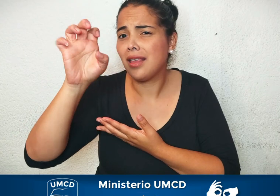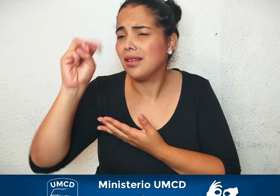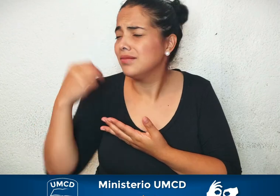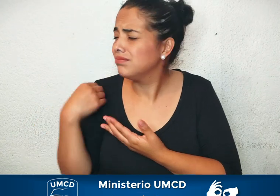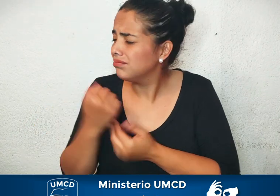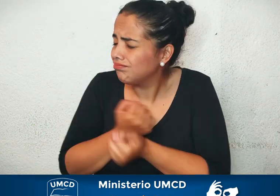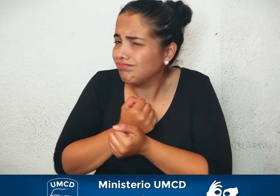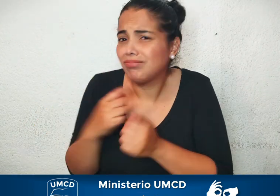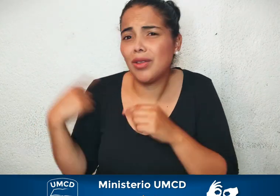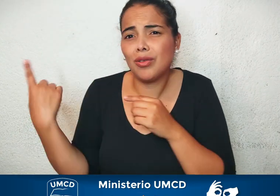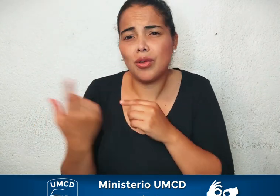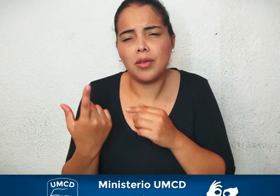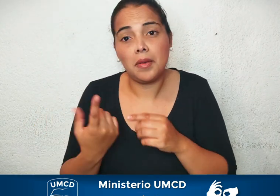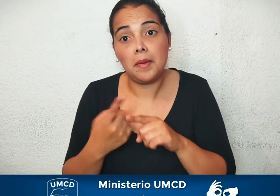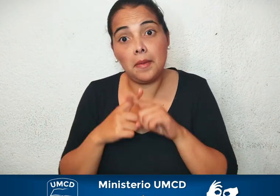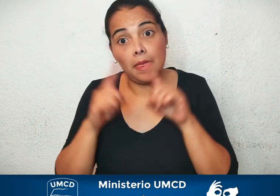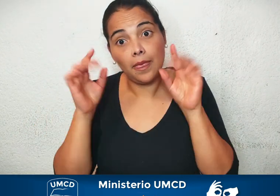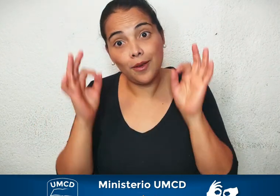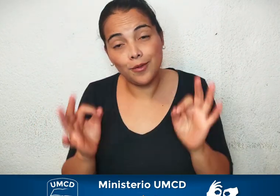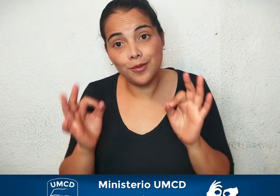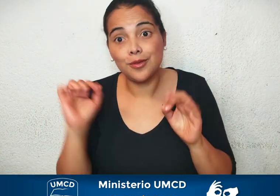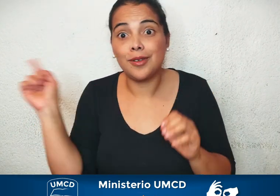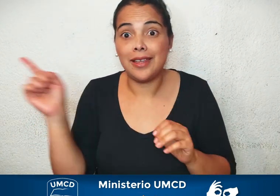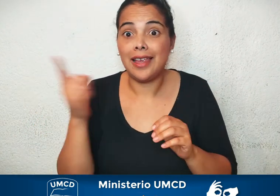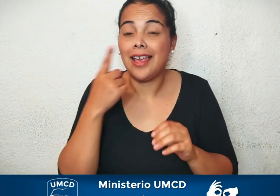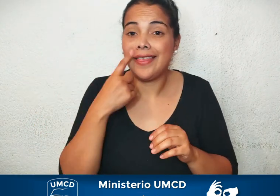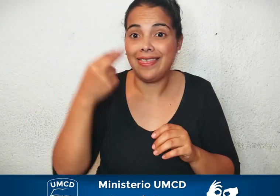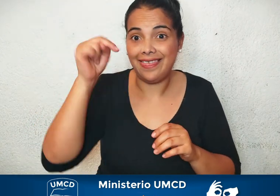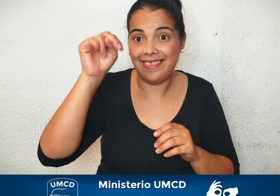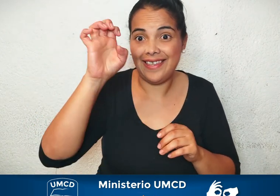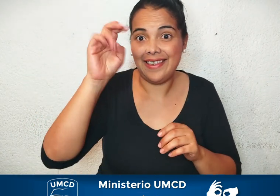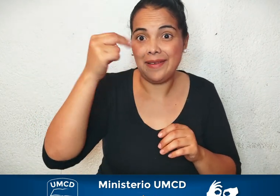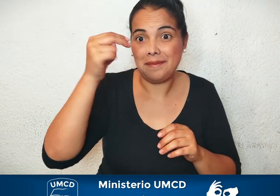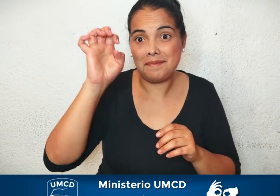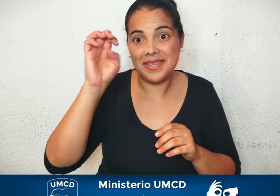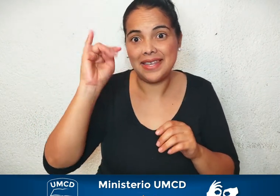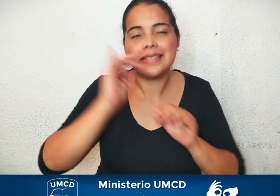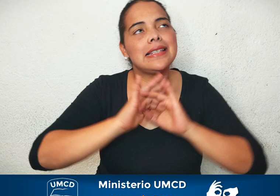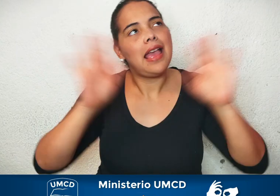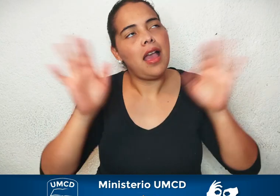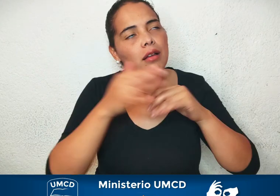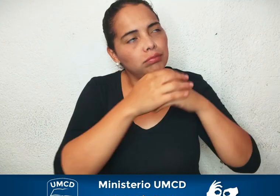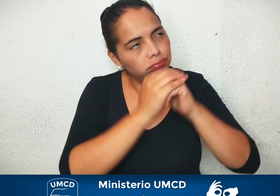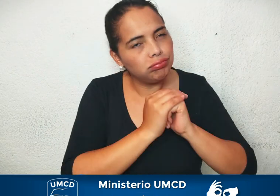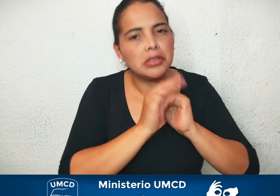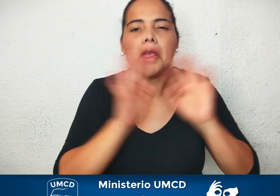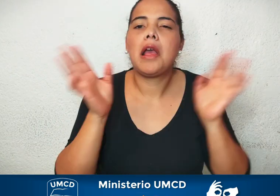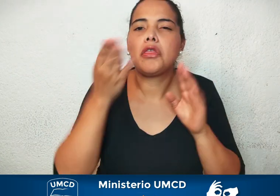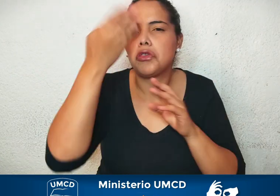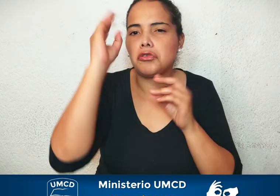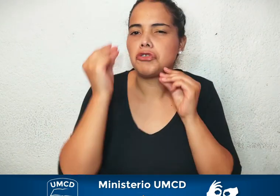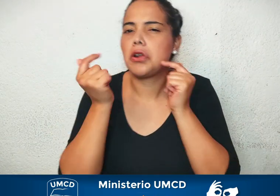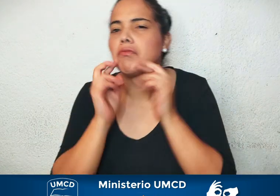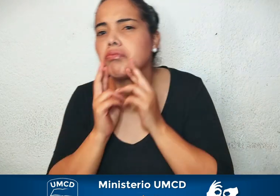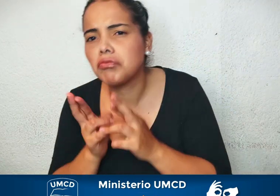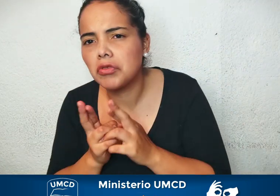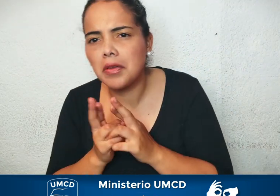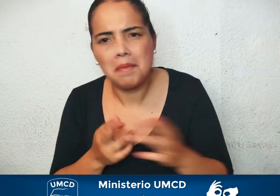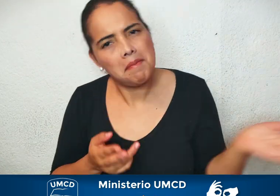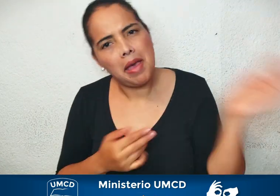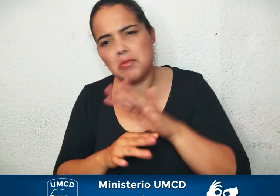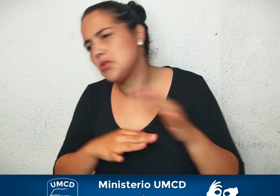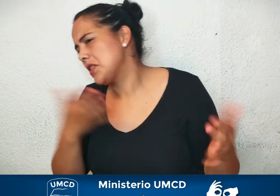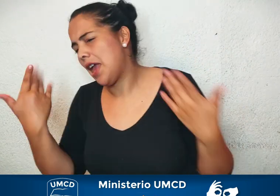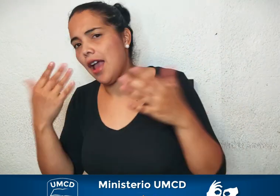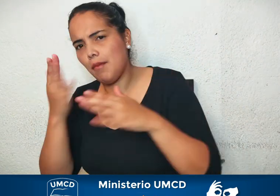ese instante, nosotros hubiéramos dicho: ya oró. Yo creo que la respuesta de Dios es inmediata, así es que vamos